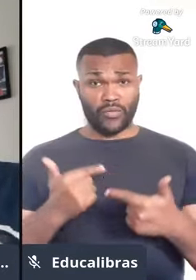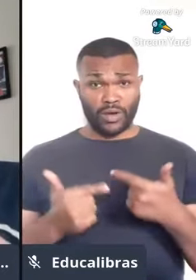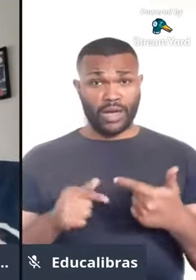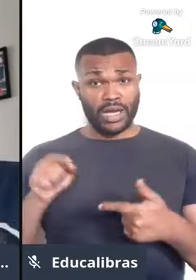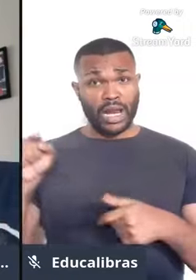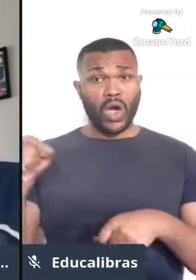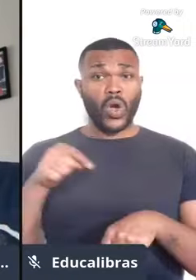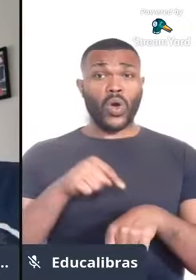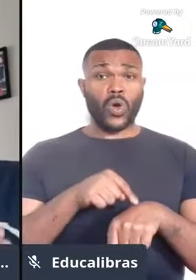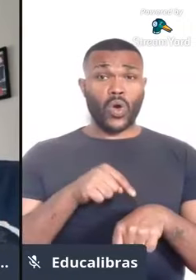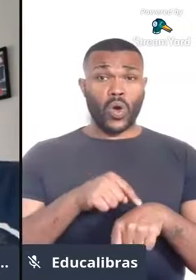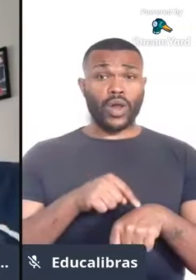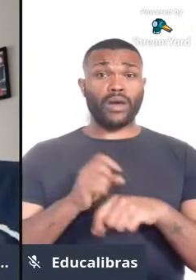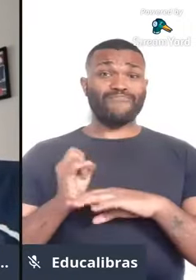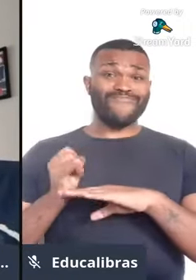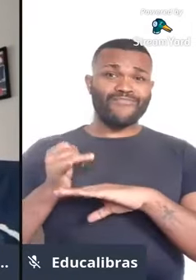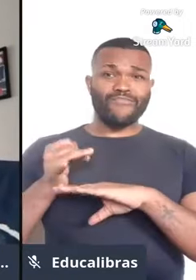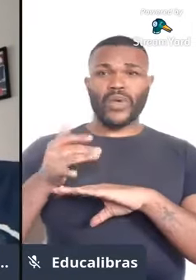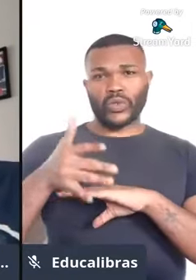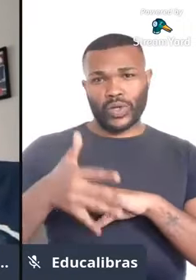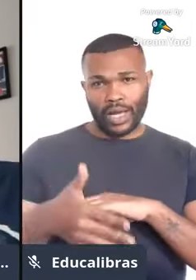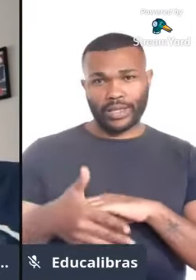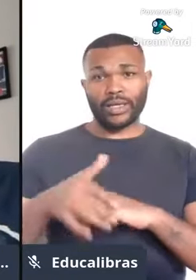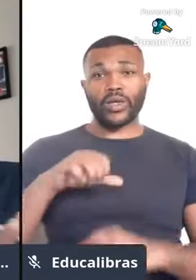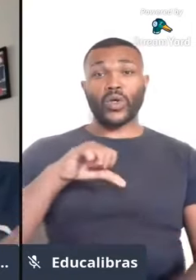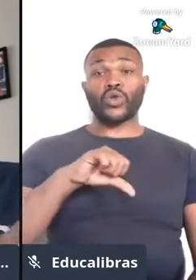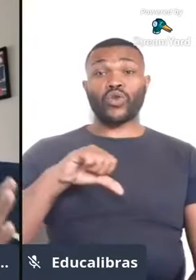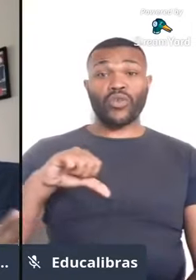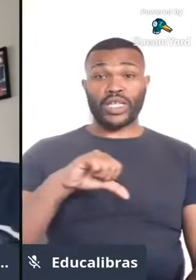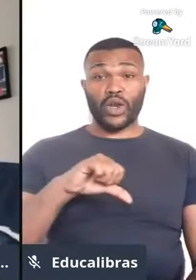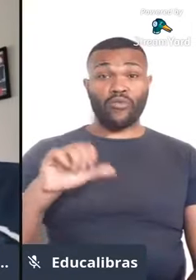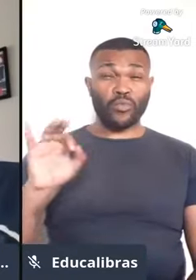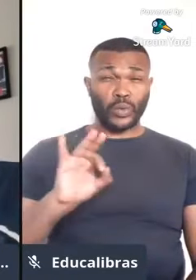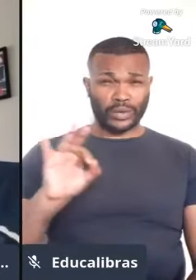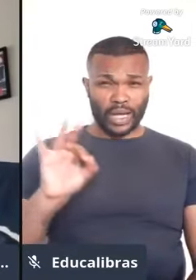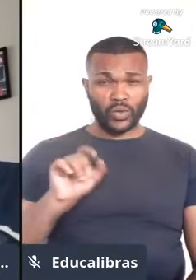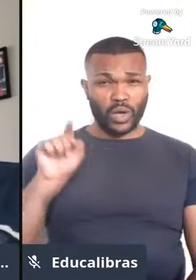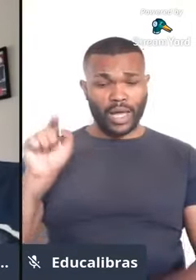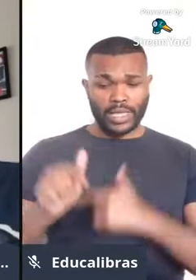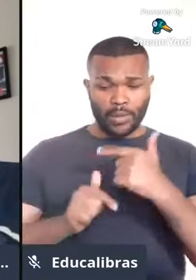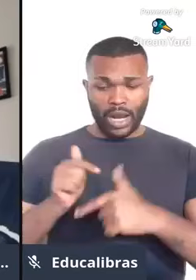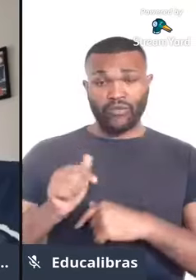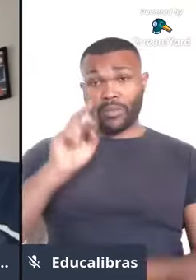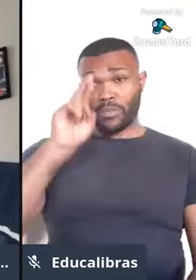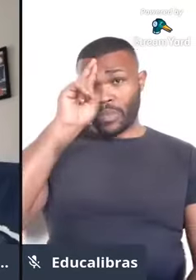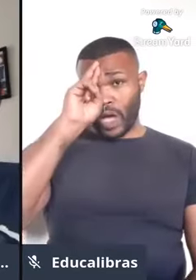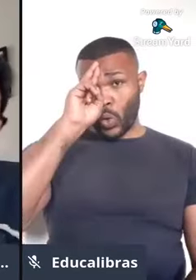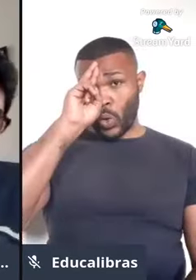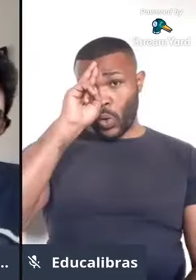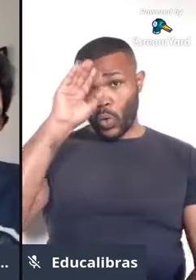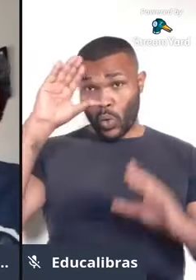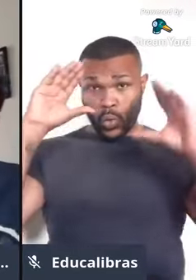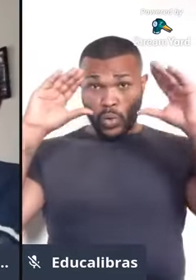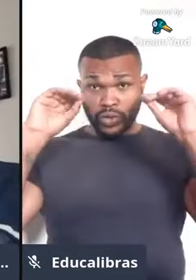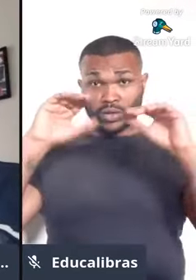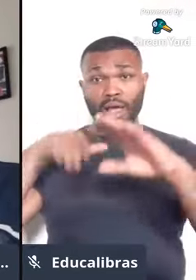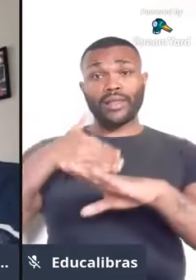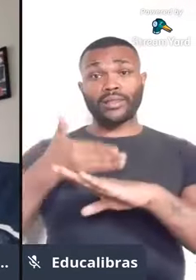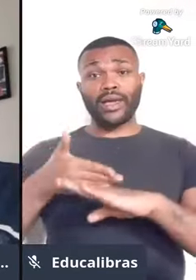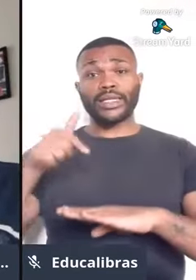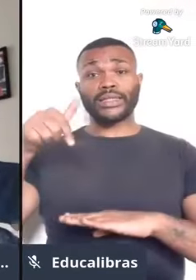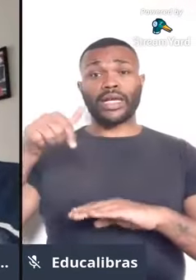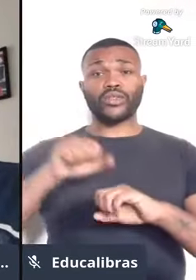diferenciado, eu trabalhava de madrugada. 99% do tempo que eu trabalhei na CBN, eu trabalhava de meia-noite às 7. Eu fazia... Então, a cidade